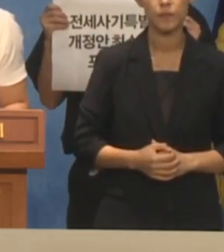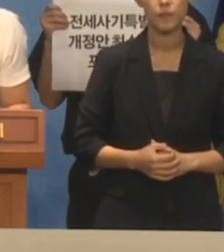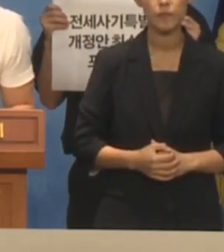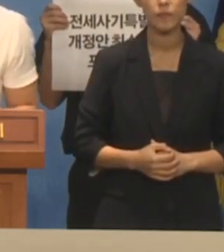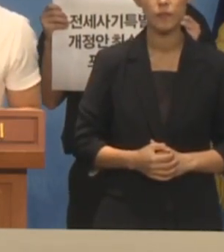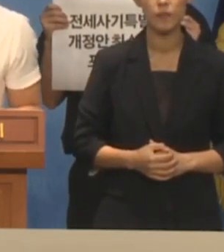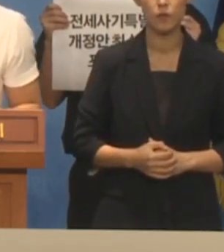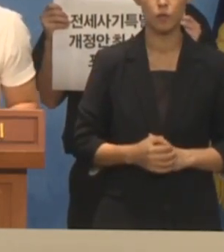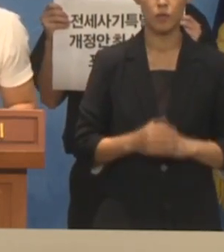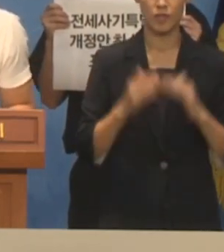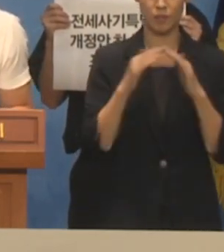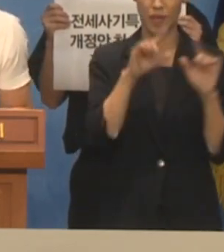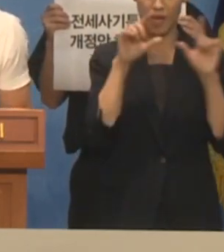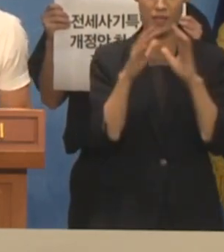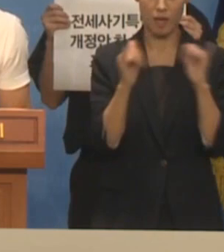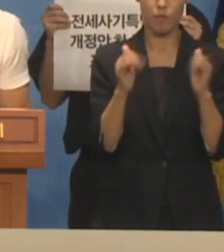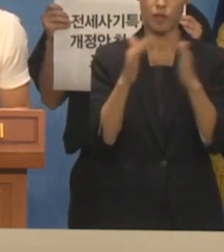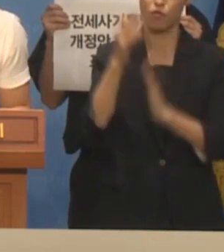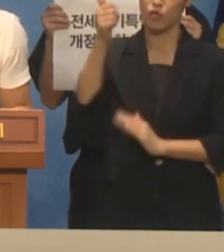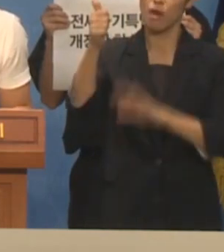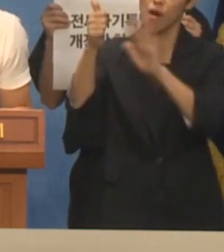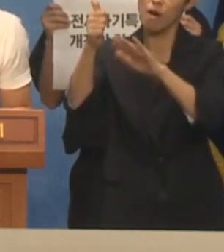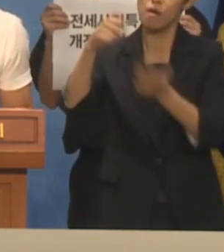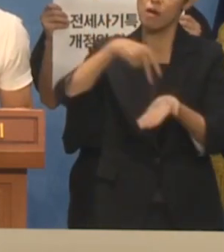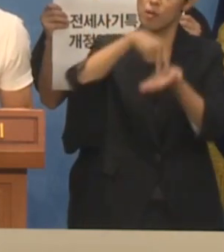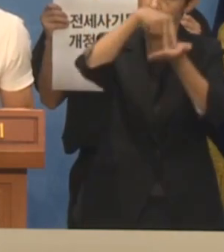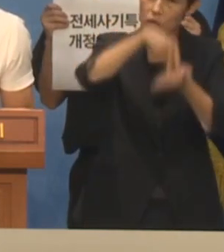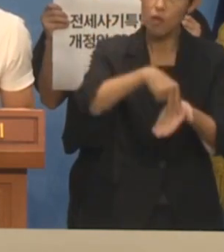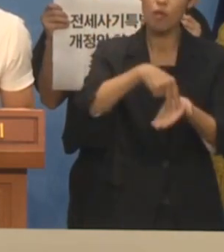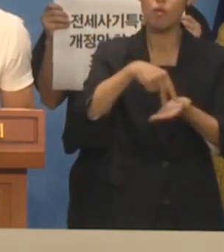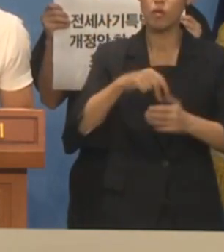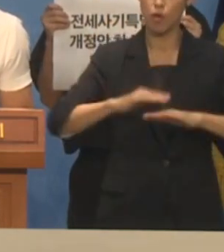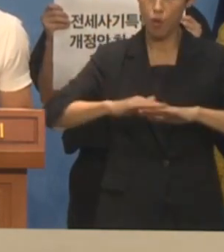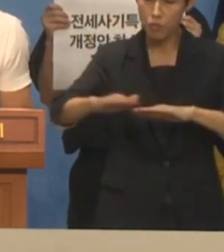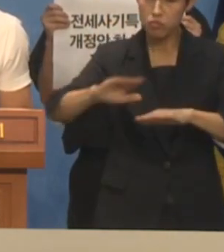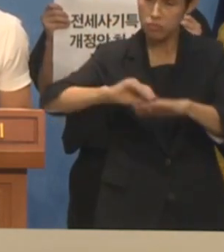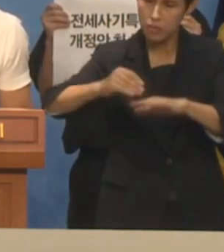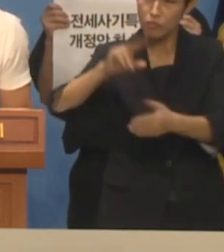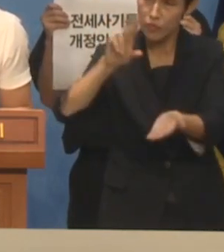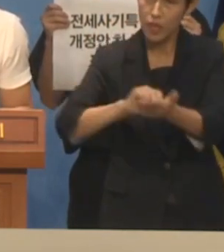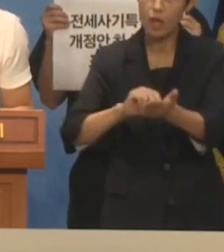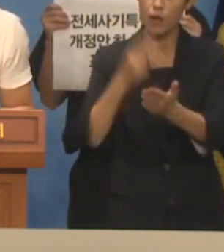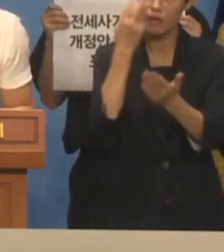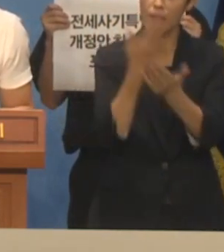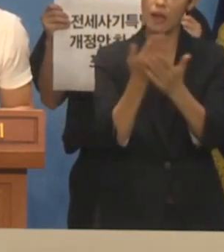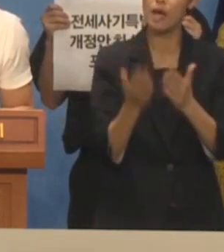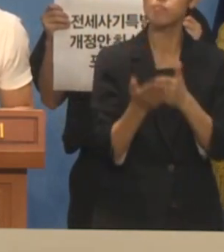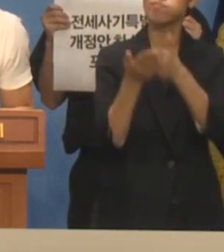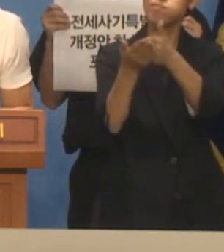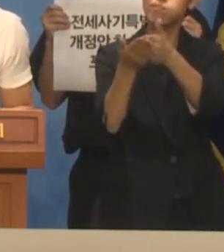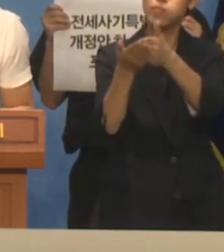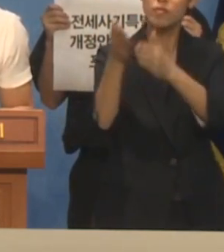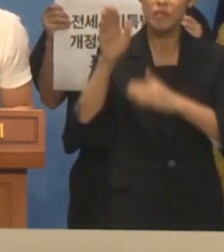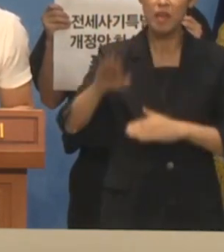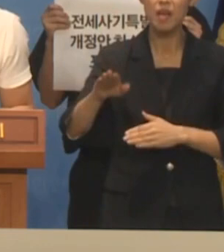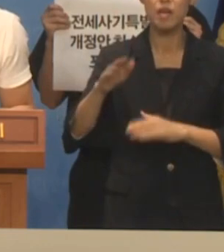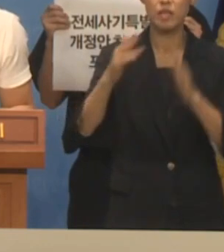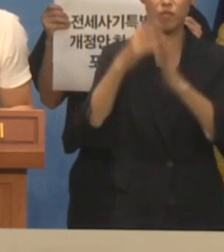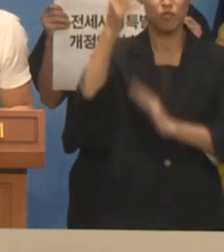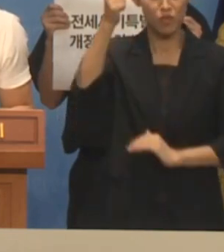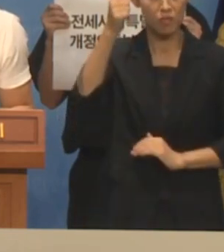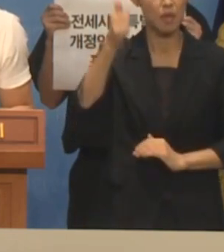저희 세입자들은 집주인에게 엘리베이터를 비롯한 건물 하자 수리 및 관리에 대한 요청을 했음에도 경매 절차가 시작된